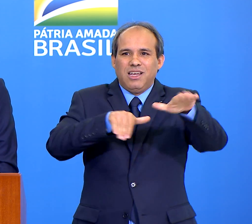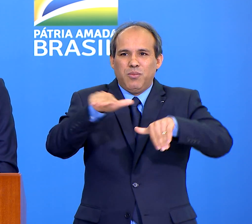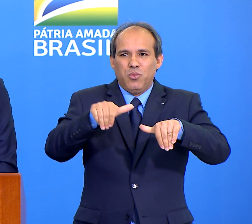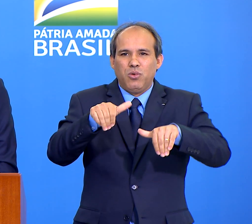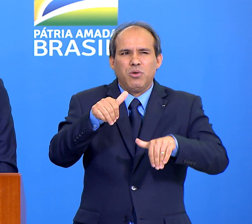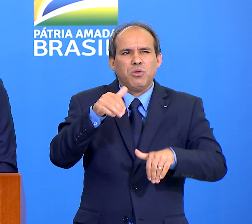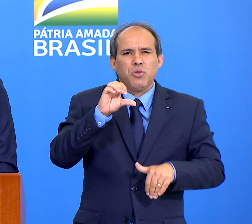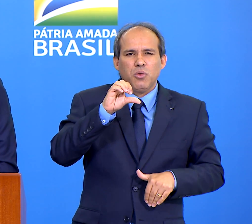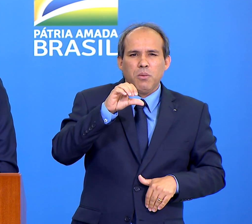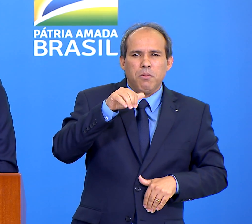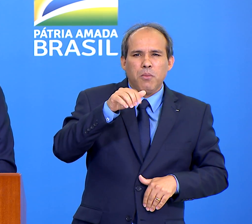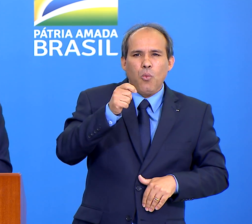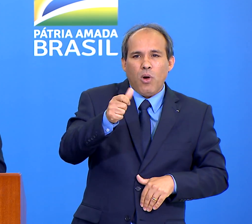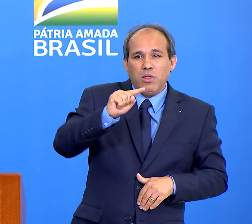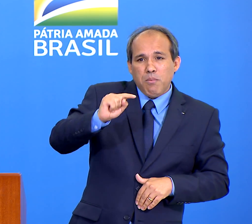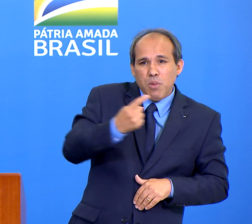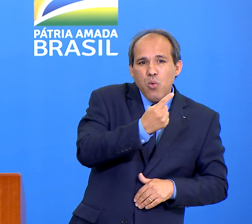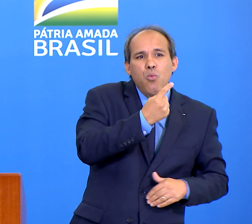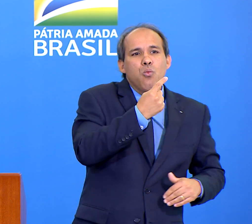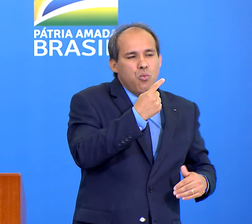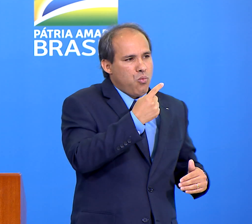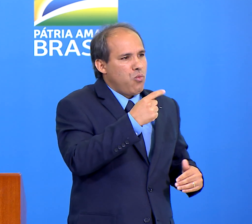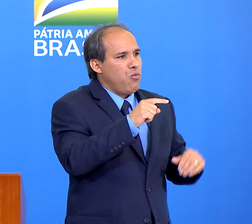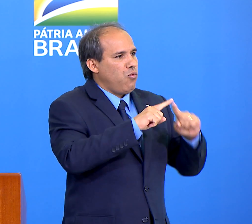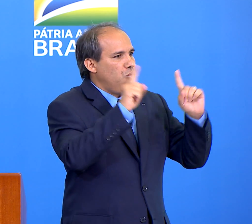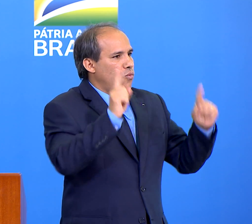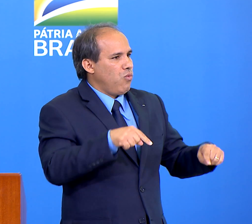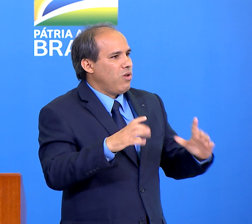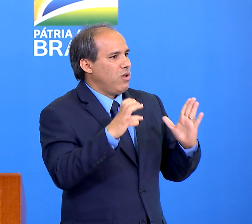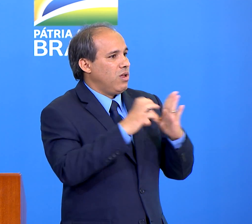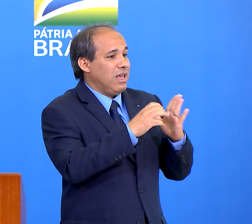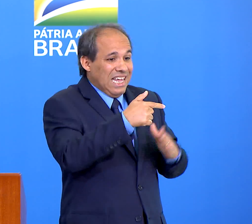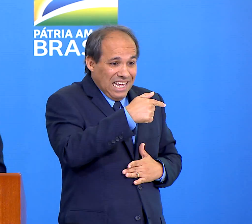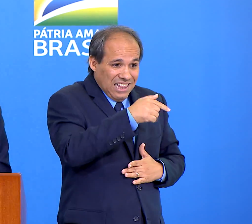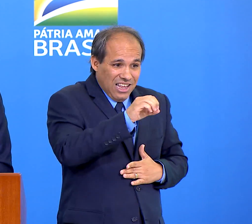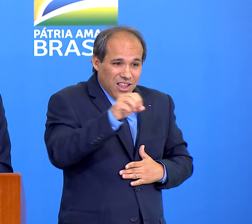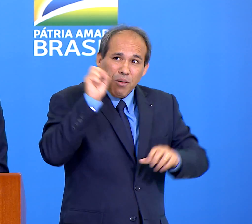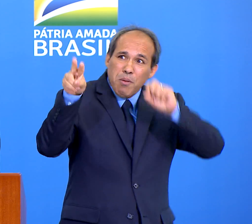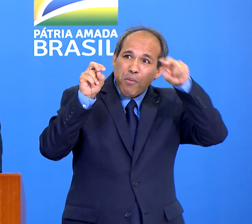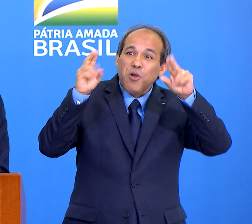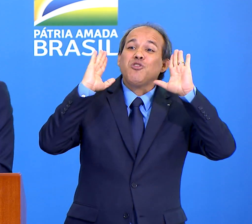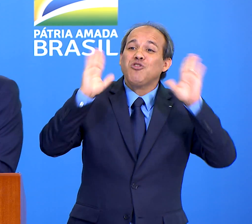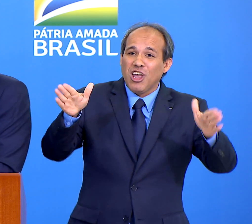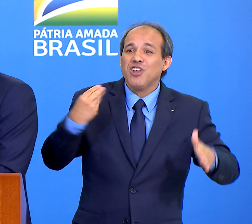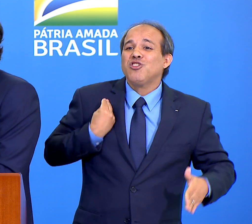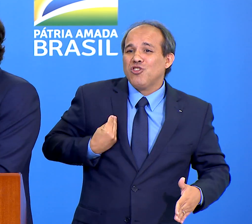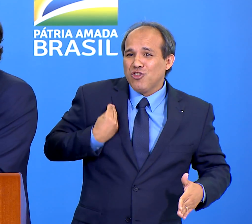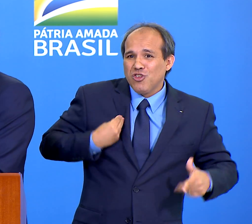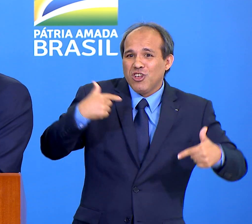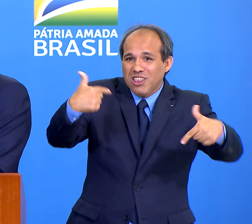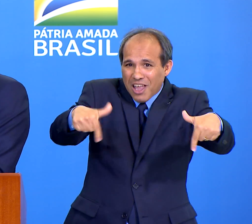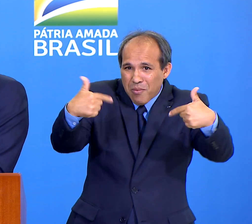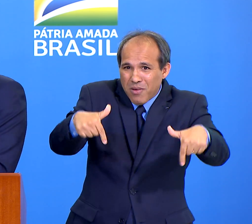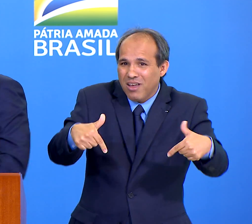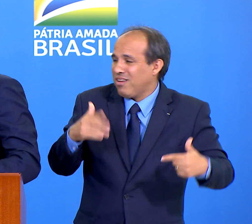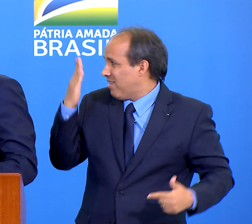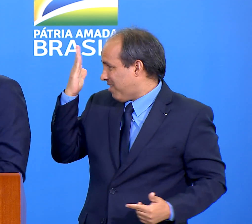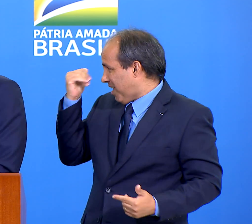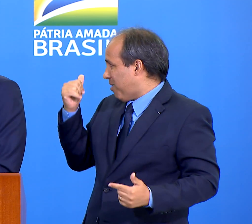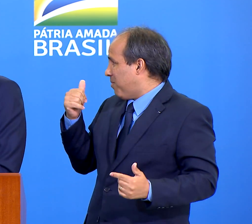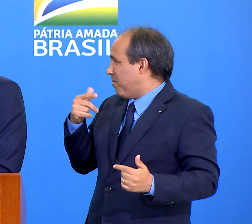992 ou seja mil dos quais 700 já começaram a trabalhar então Presidente hoje na verdade